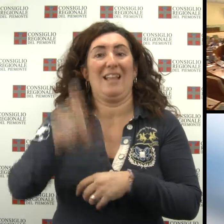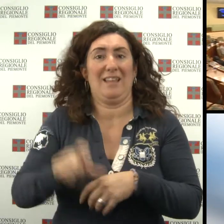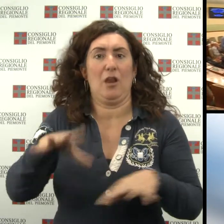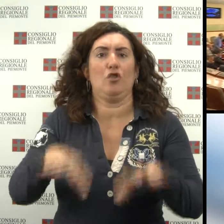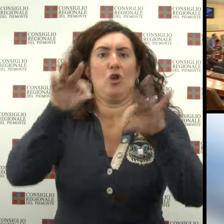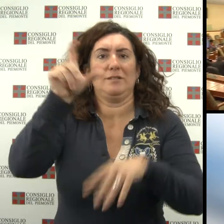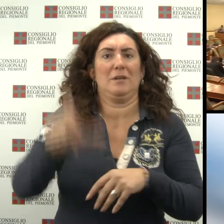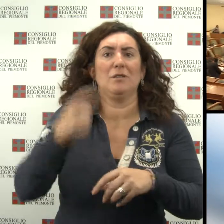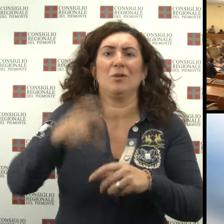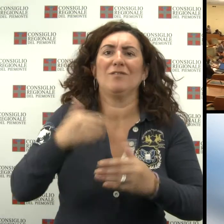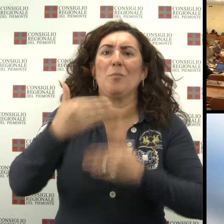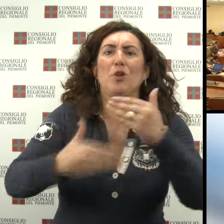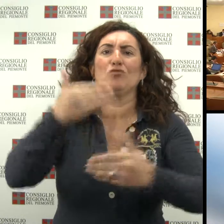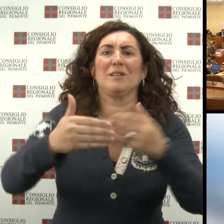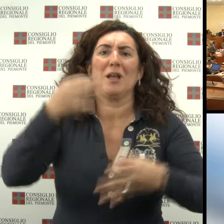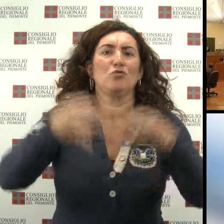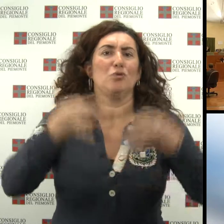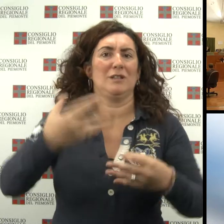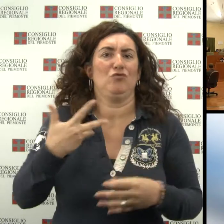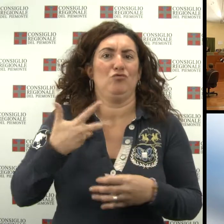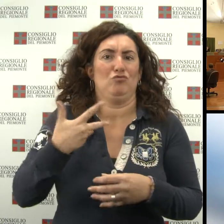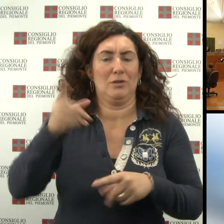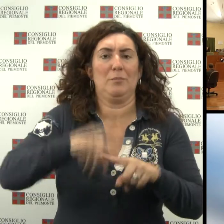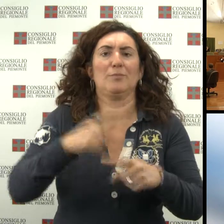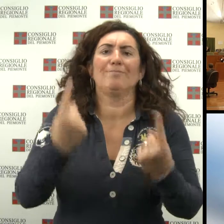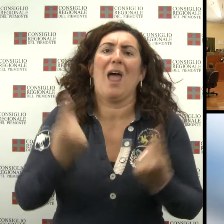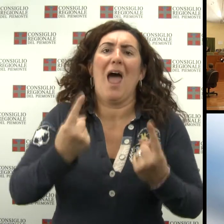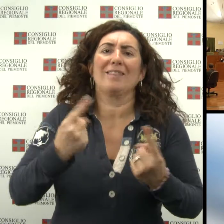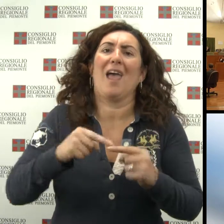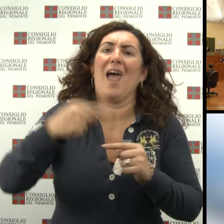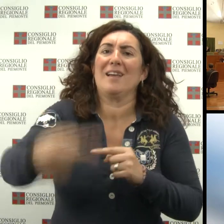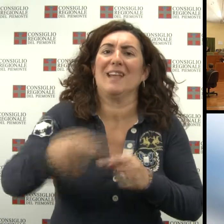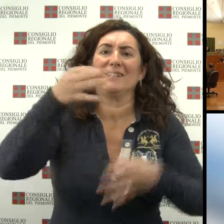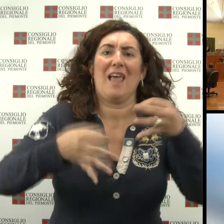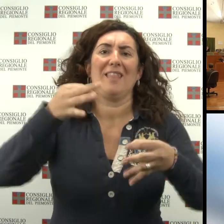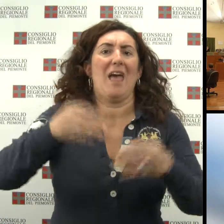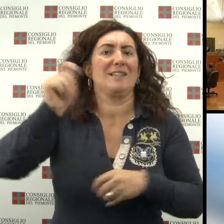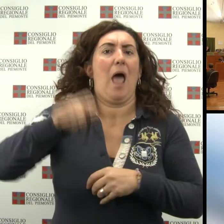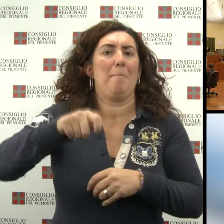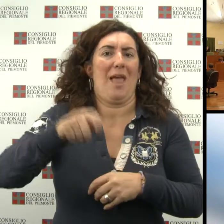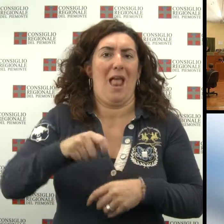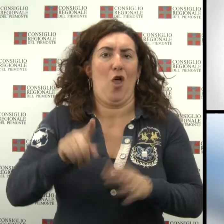procedimento giurisdizionale in corso e quindi in attesa della sentenza esecutiva della Corte d'Appello.